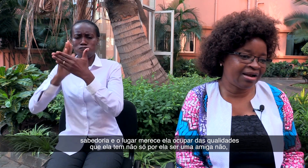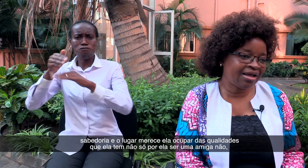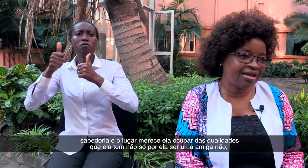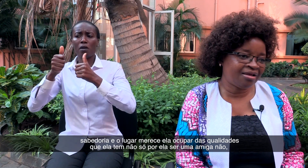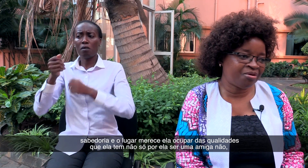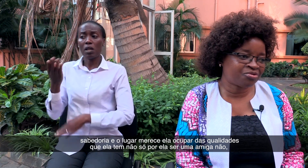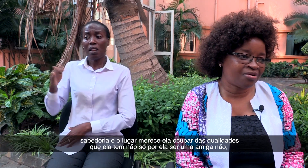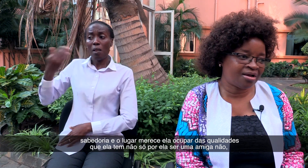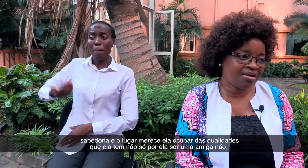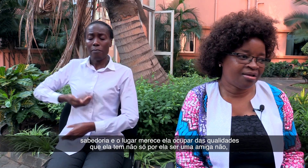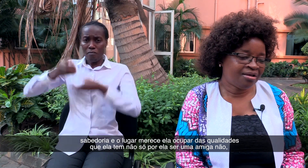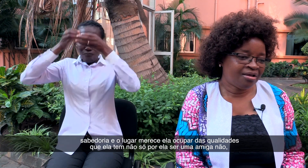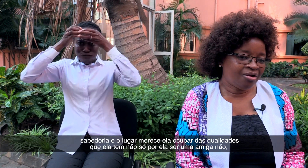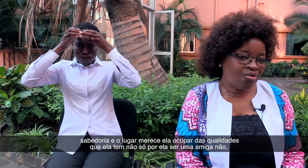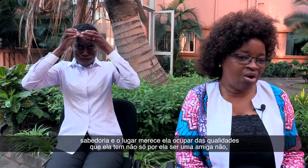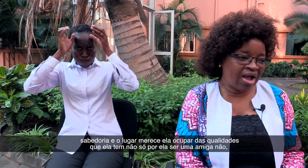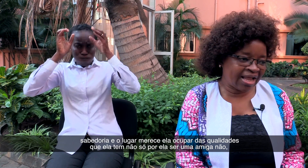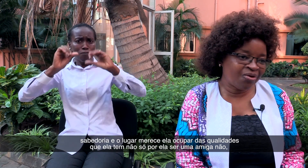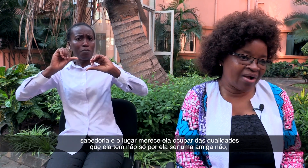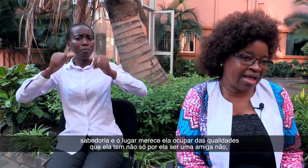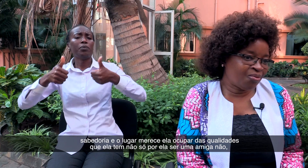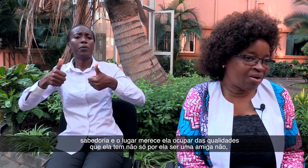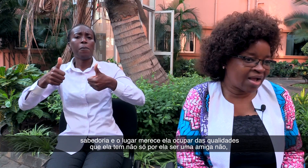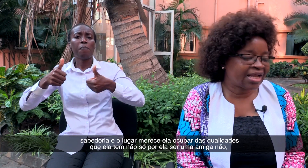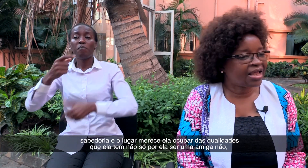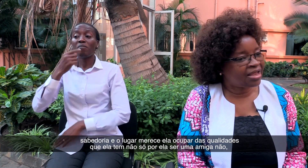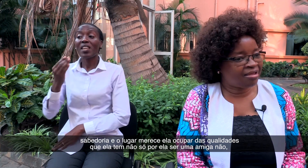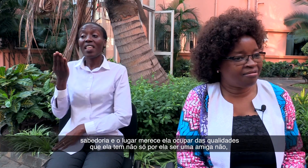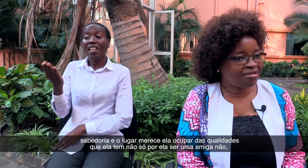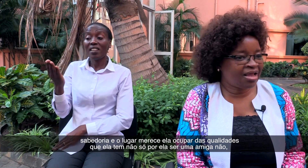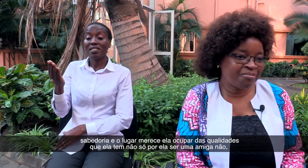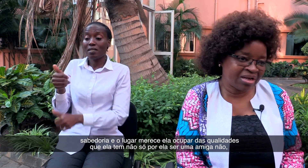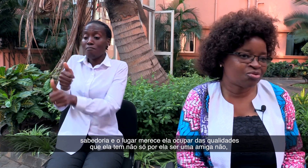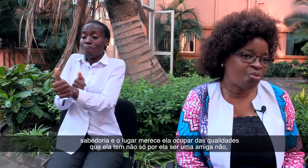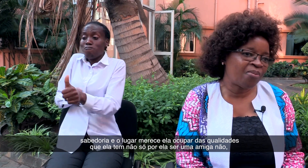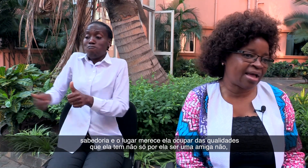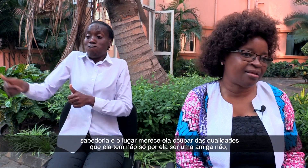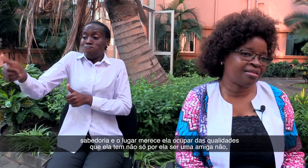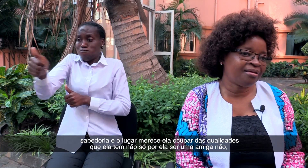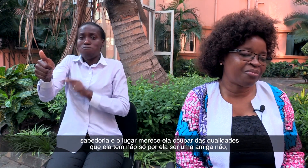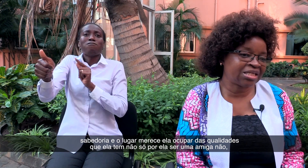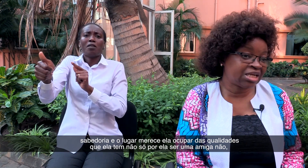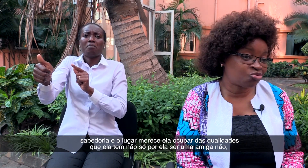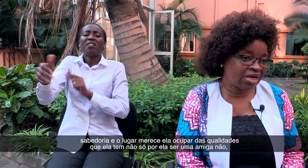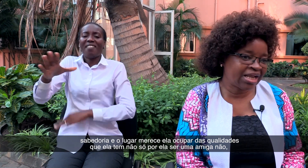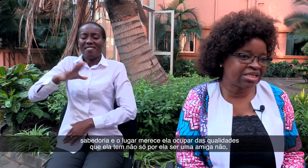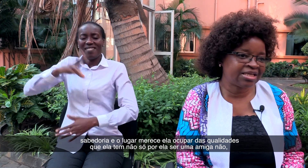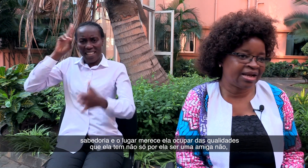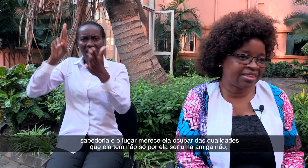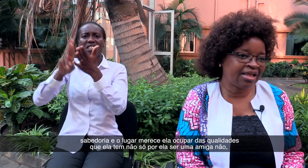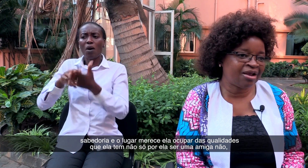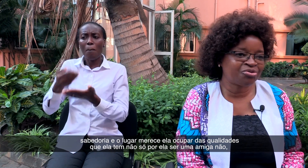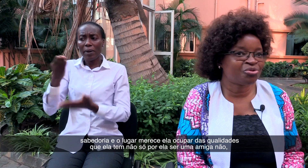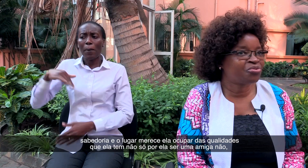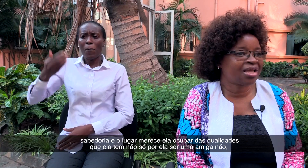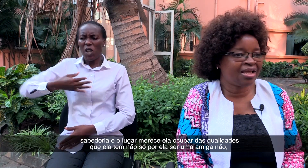Ela é uma pessoa... Aquele lugar é um lugar que ela merece ocupar, né? Por causa das qualidades que